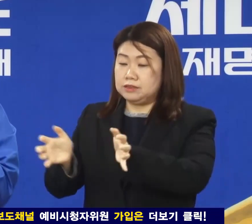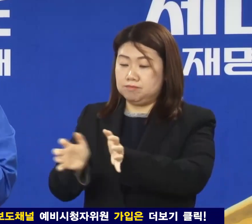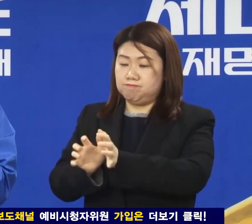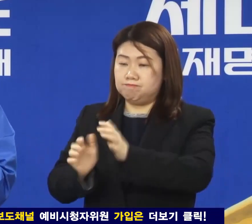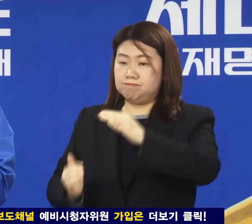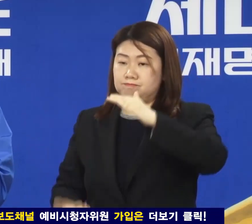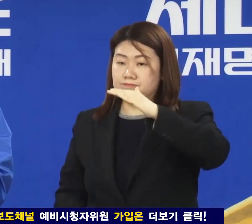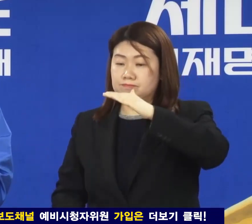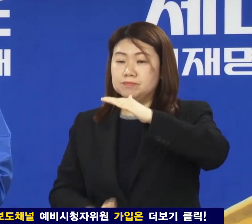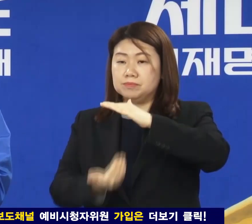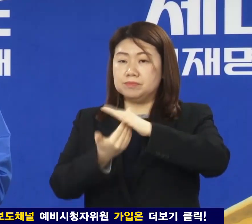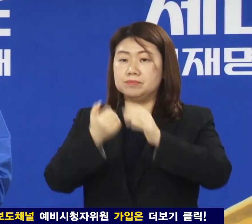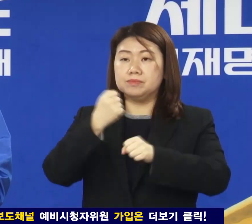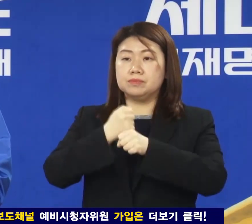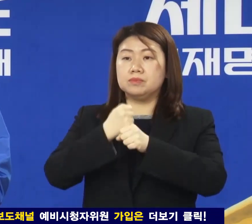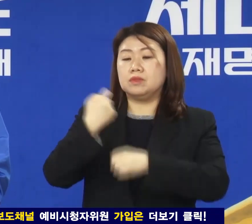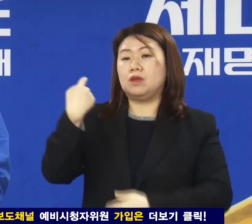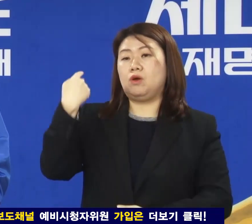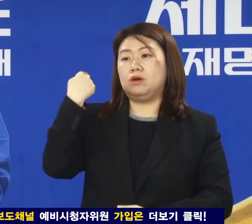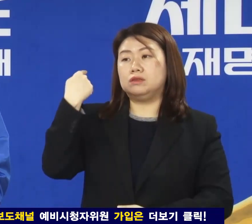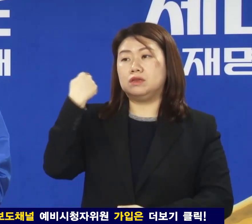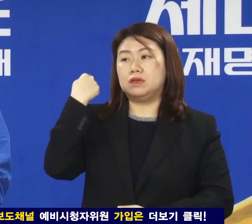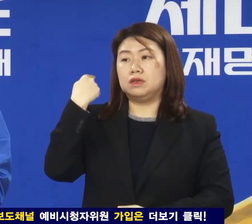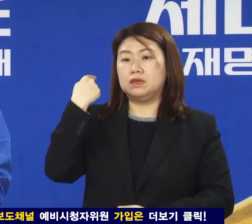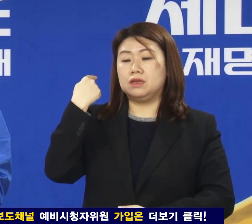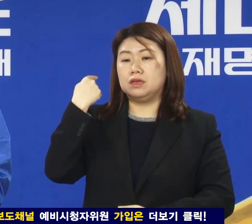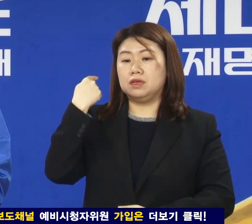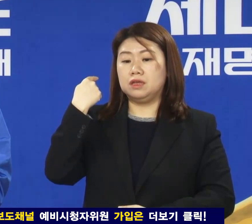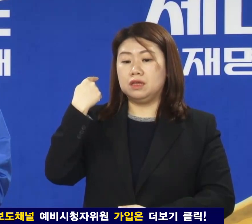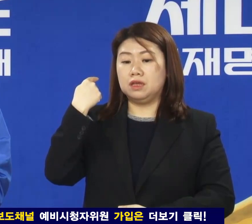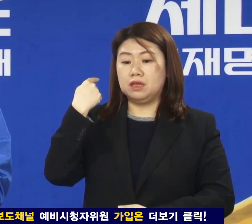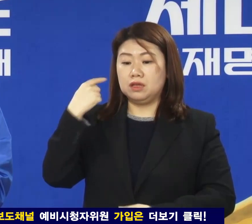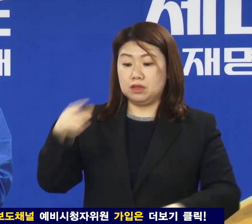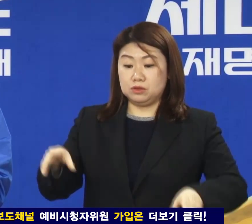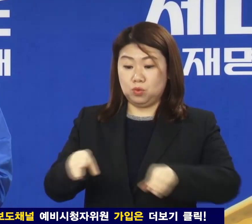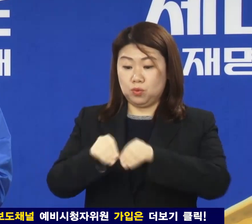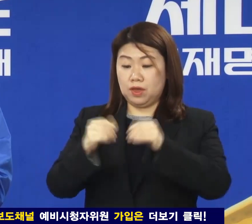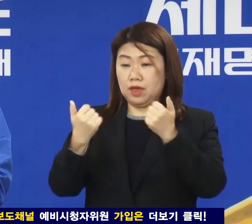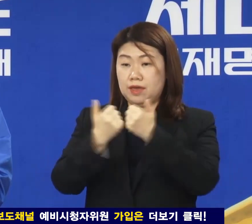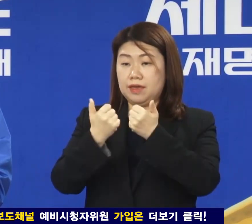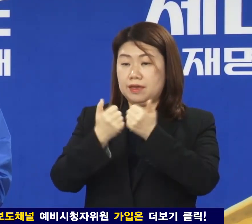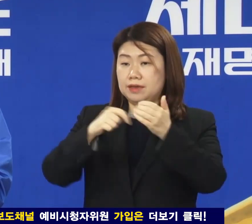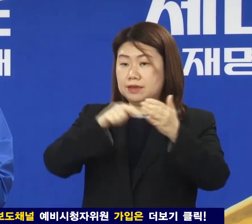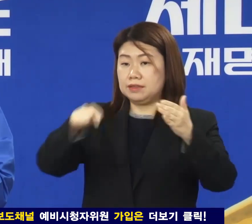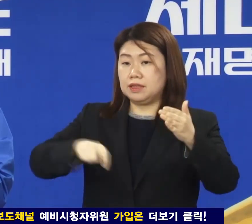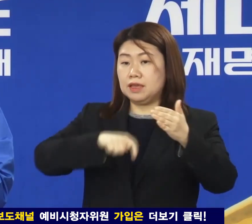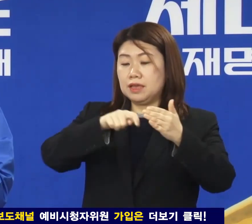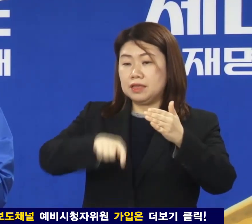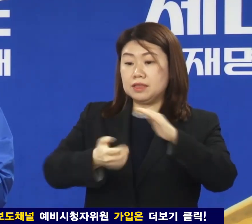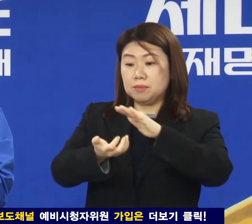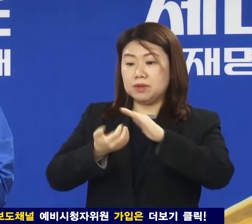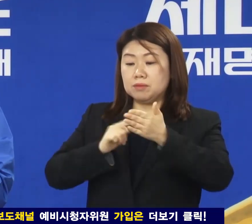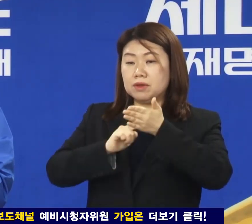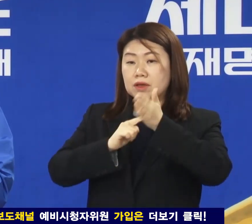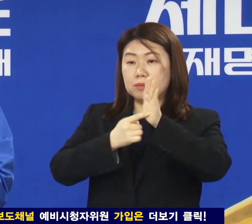완수하겠습니다. 어제 민주당은 의원총회를 열어서 앞서